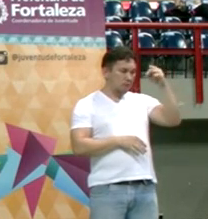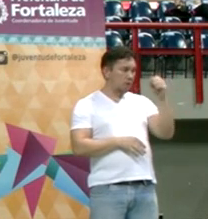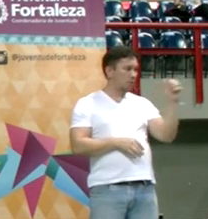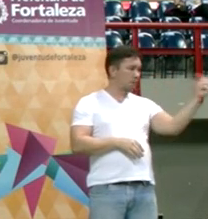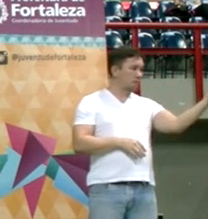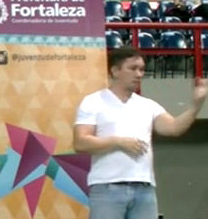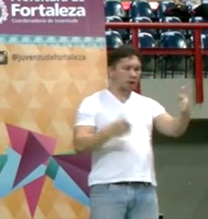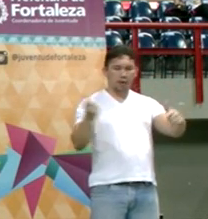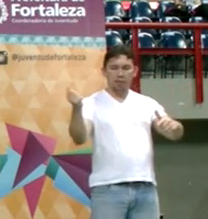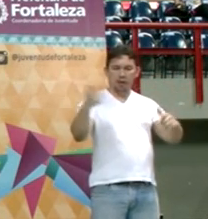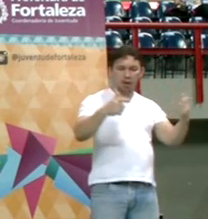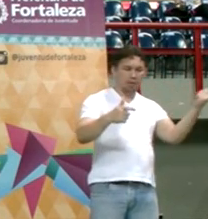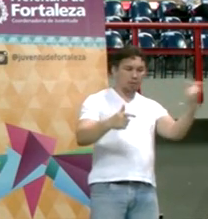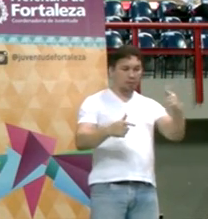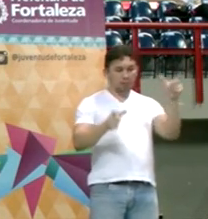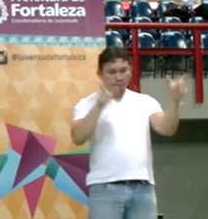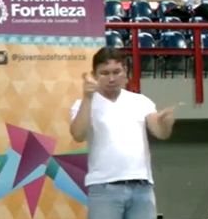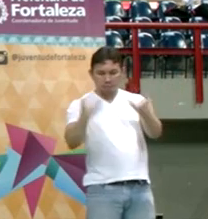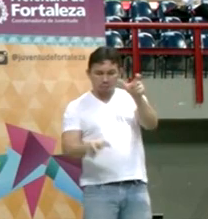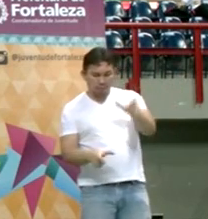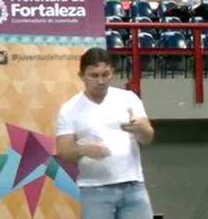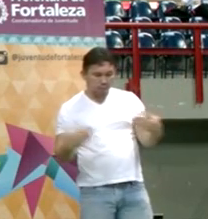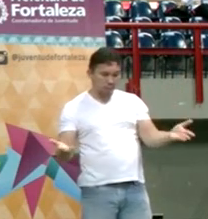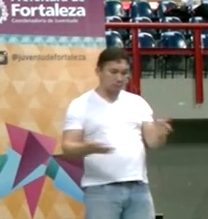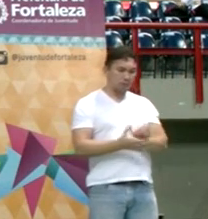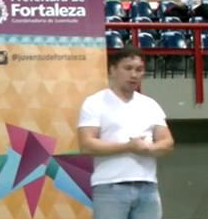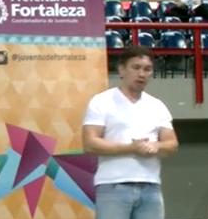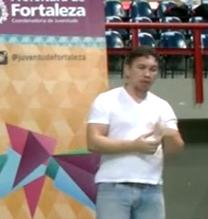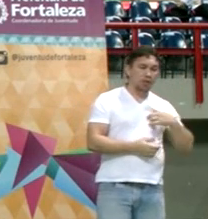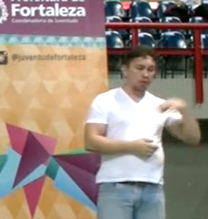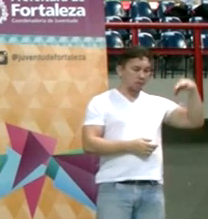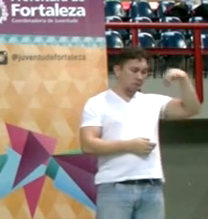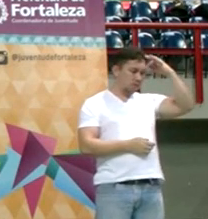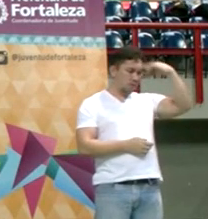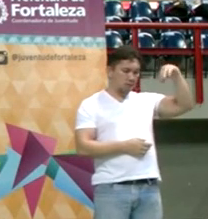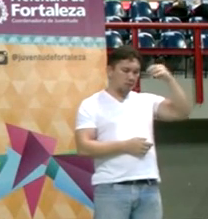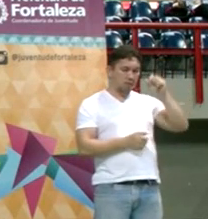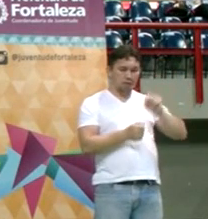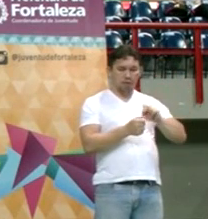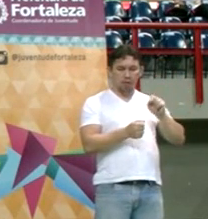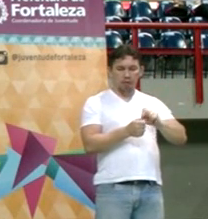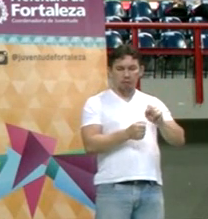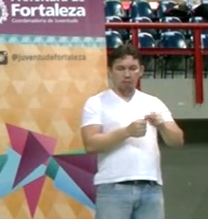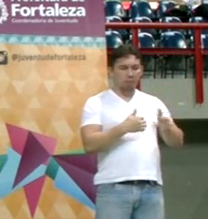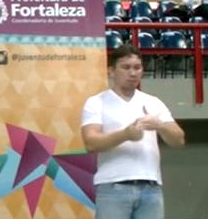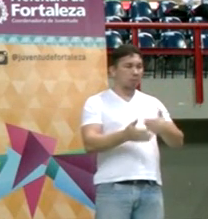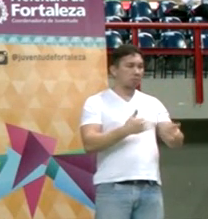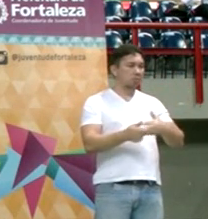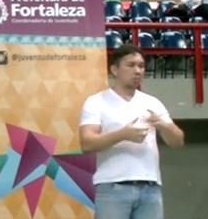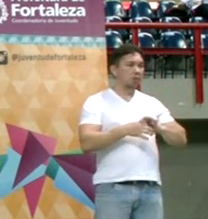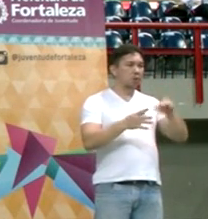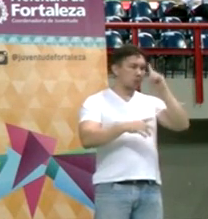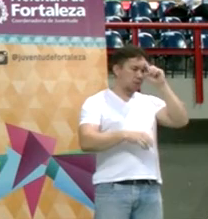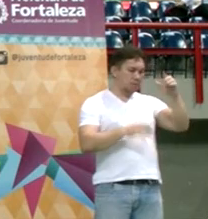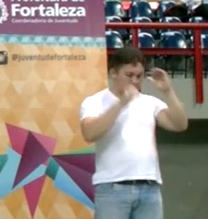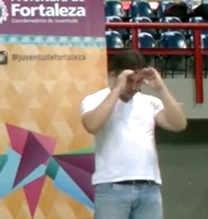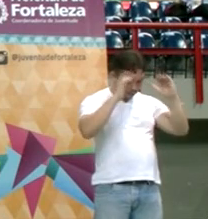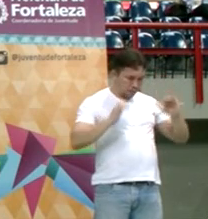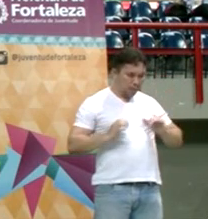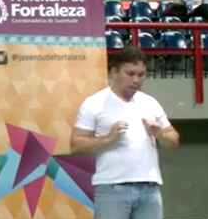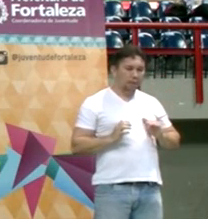do que outras. E pessoas muito suscetíveis, sob efeito de hipnose, eu posso fazer essa pessoa fazer o que eu quiser.